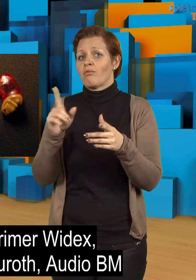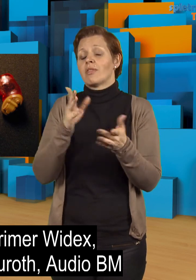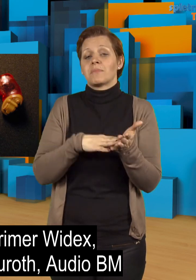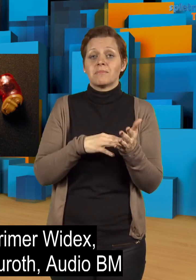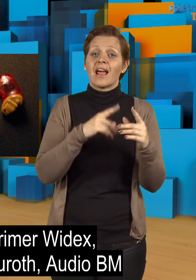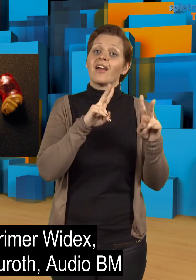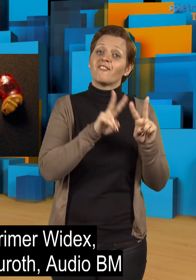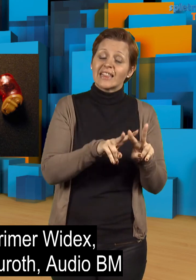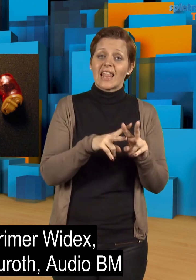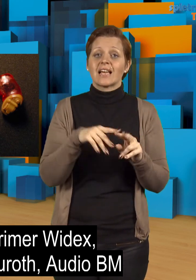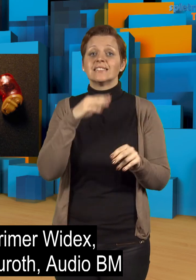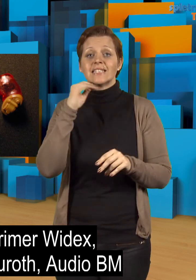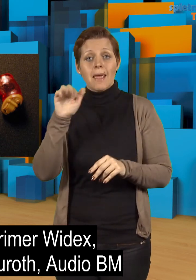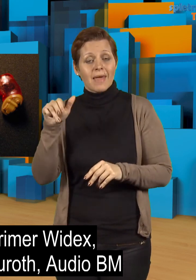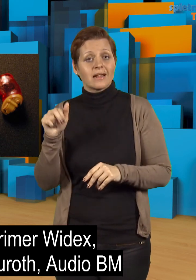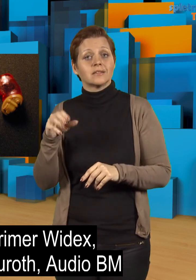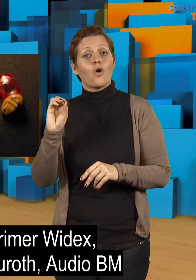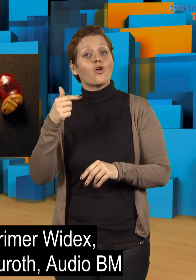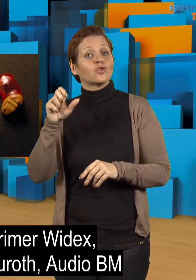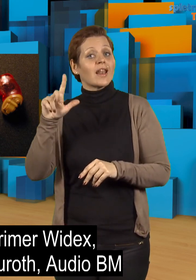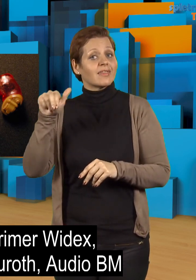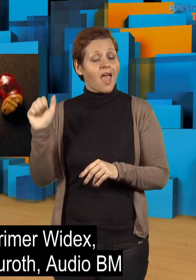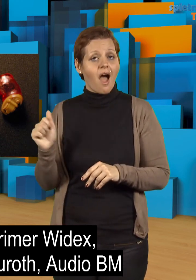Otolina, Neurot, Audio BM in druge.